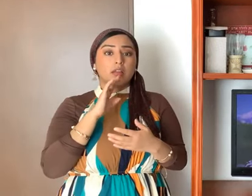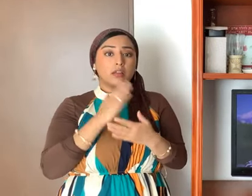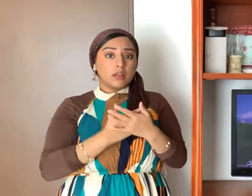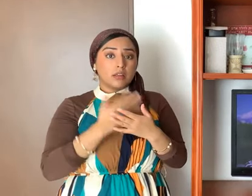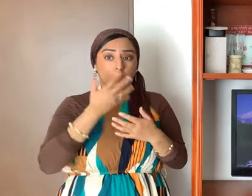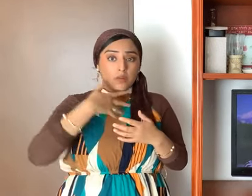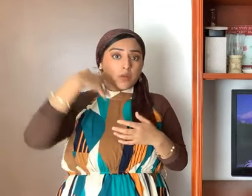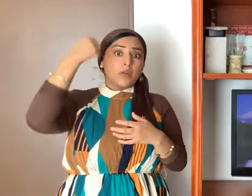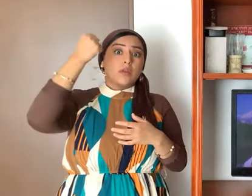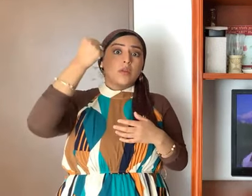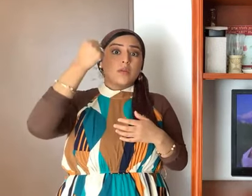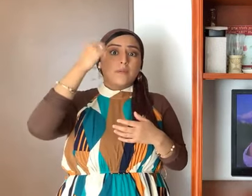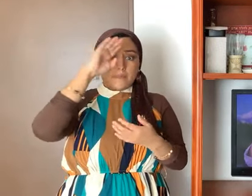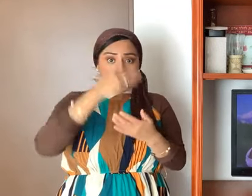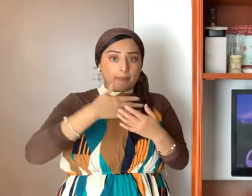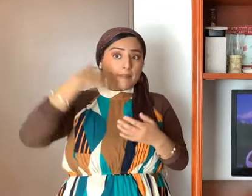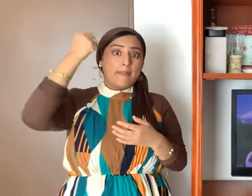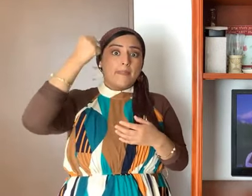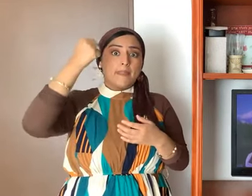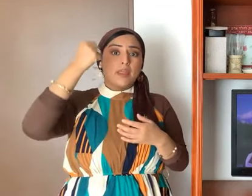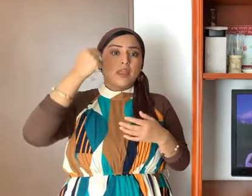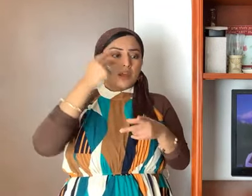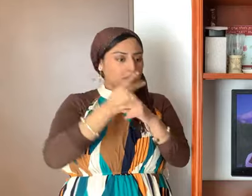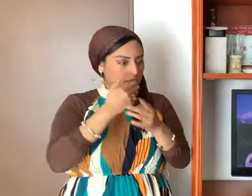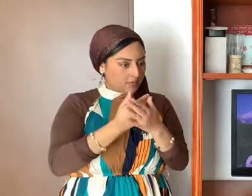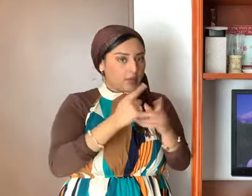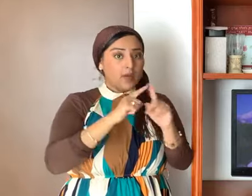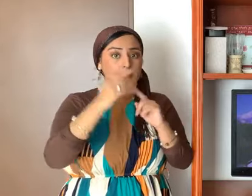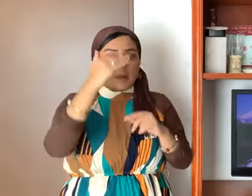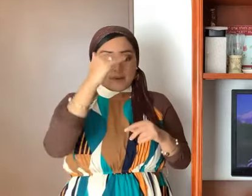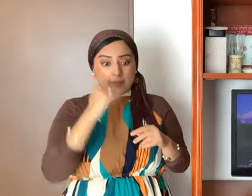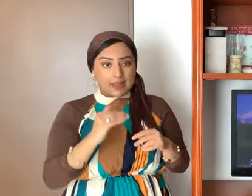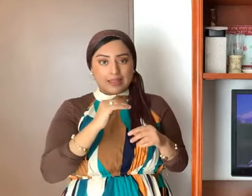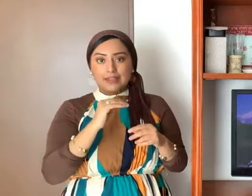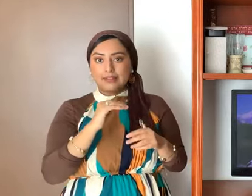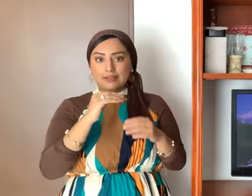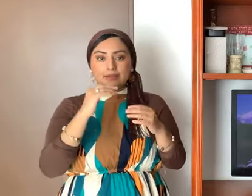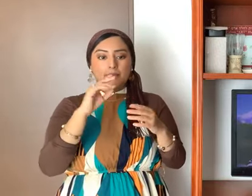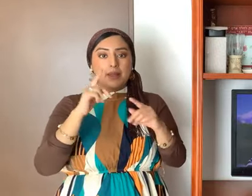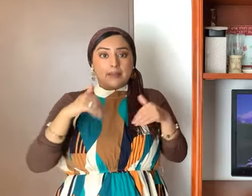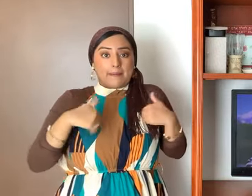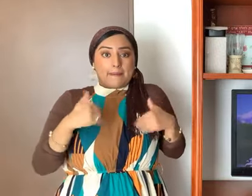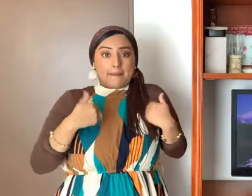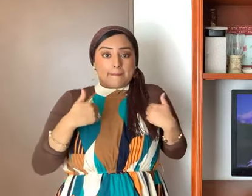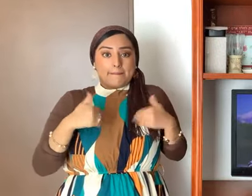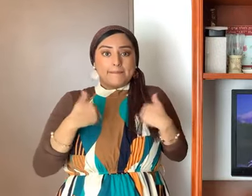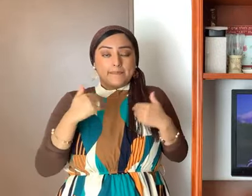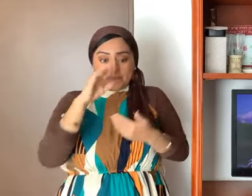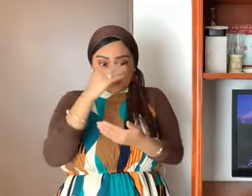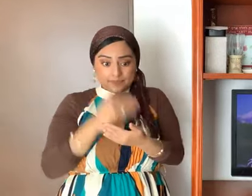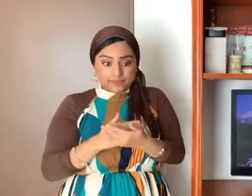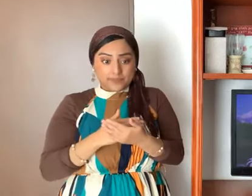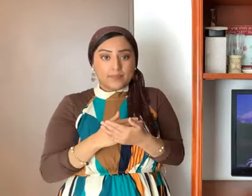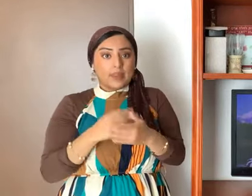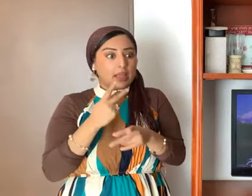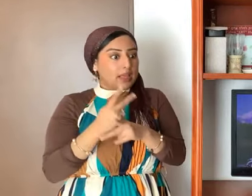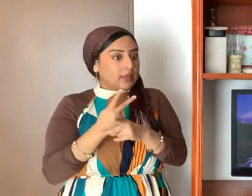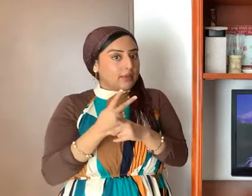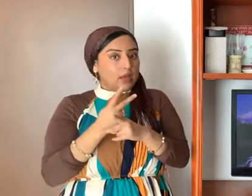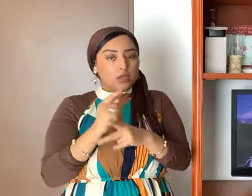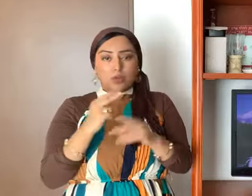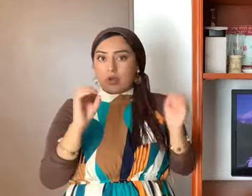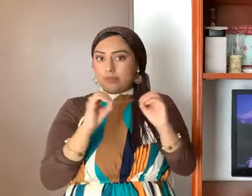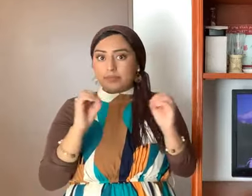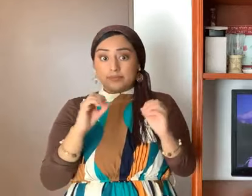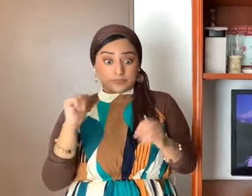el hijo mayor también, pero los hijos menores no. Entonces, ¿qué va a pasar con la familia? ¿Todos se van a ir al infierno